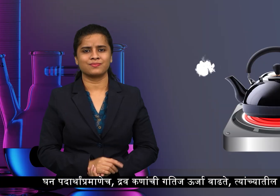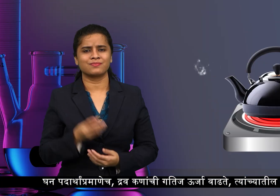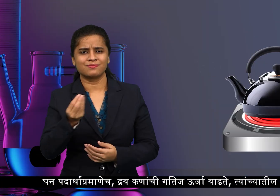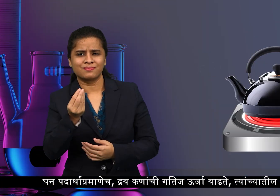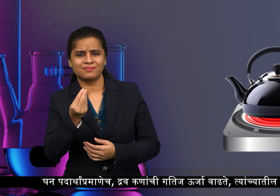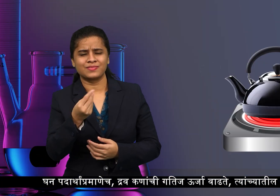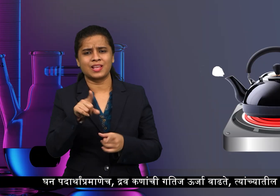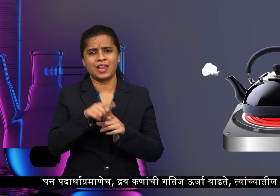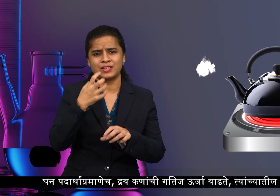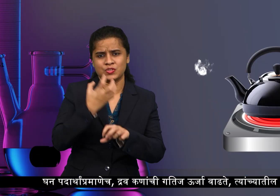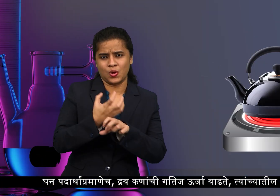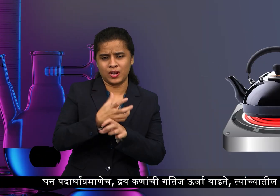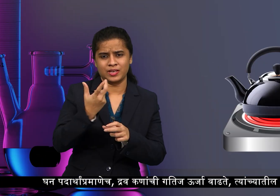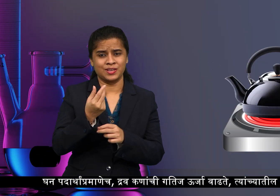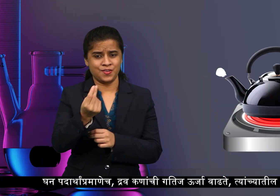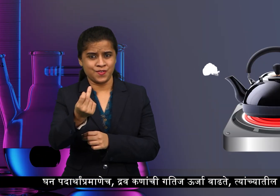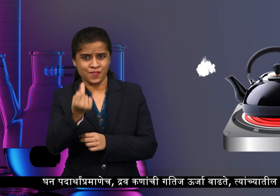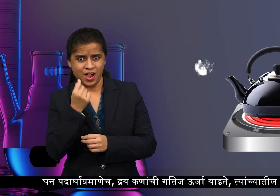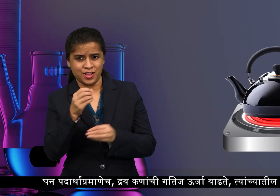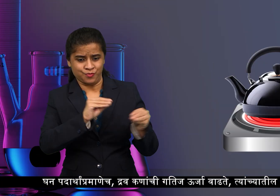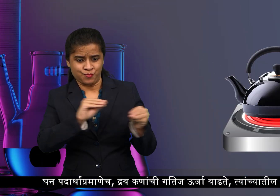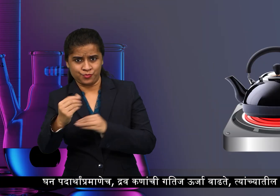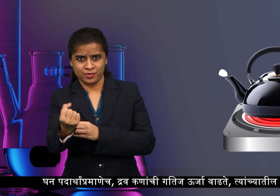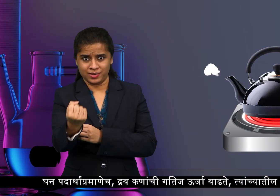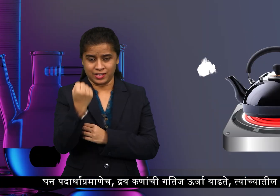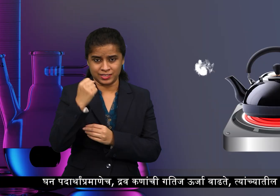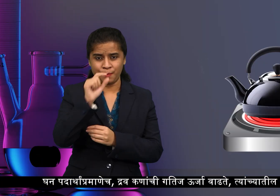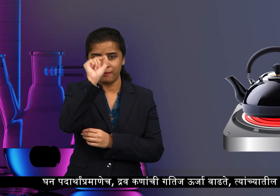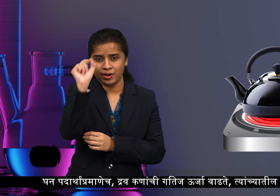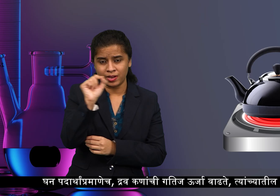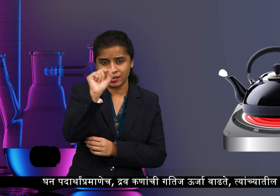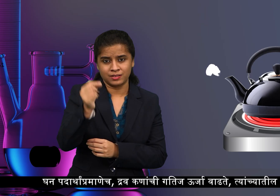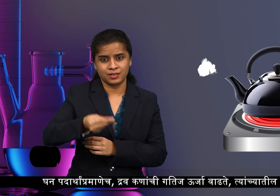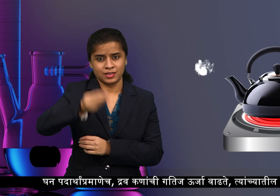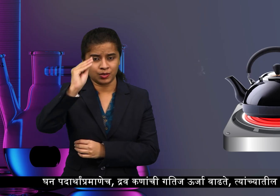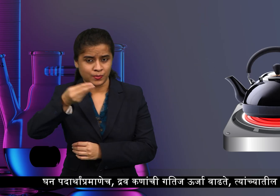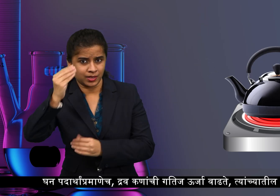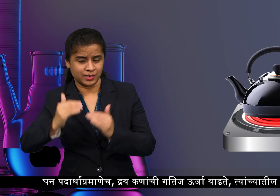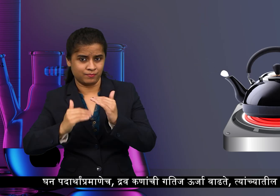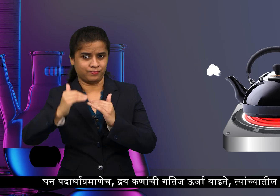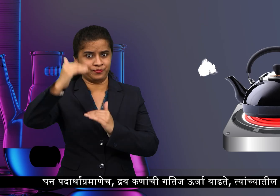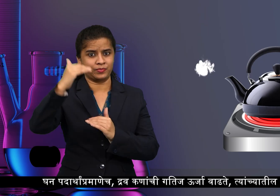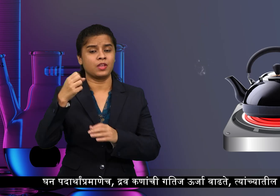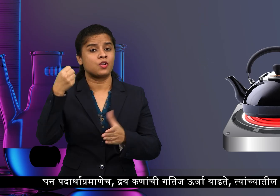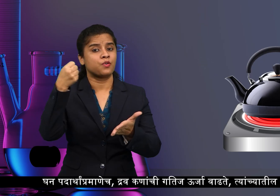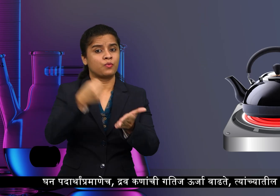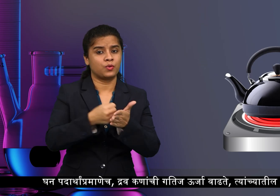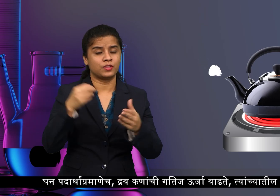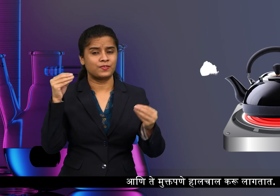धन पदार्थाप्रमाणे द्रव कणांची गतीची ऊर्जा वाढते. त्यांच्यातील आकर्षण बल कमी होतं आणि